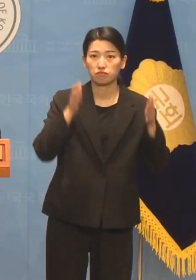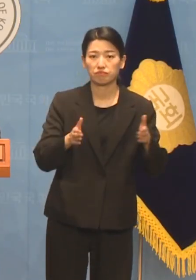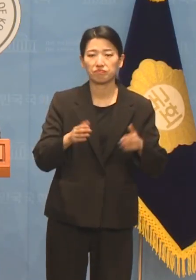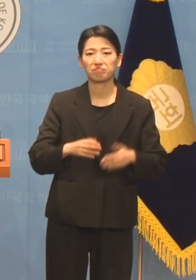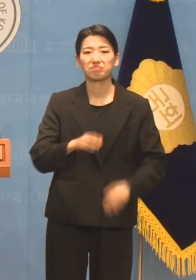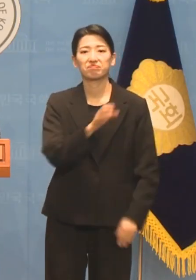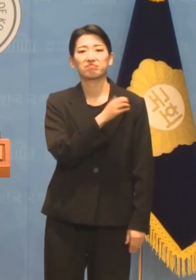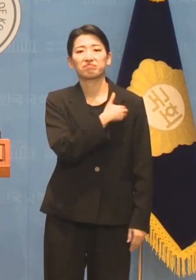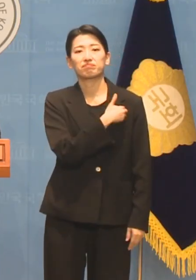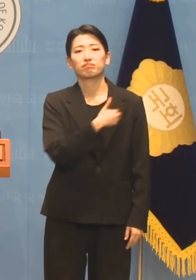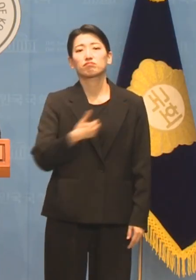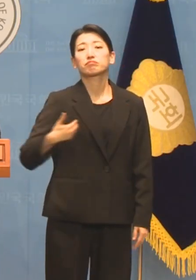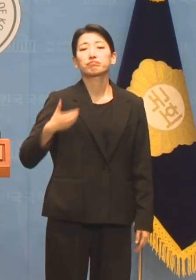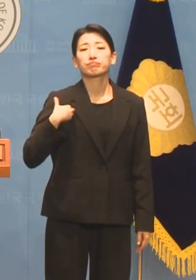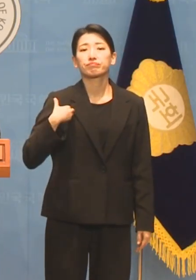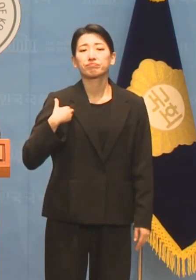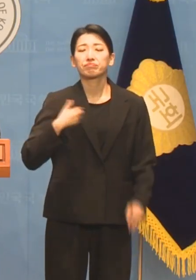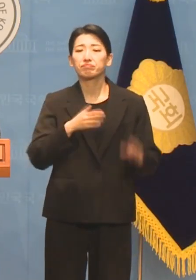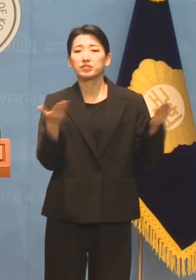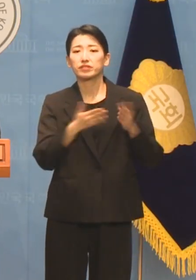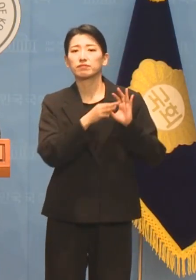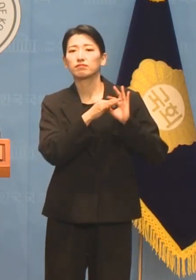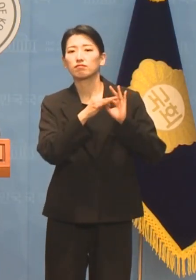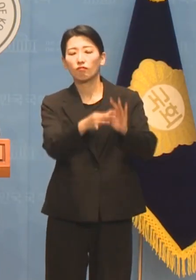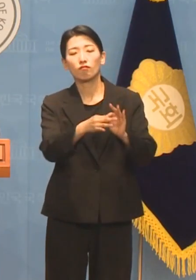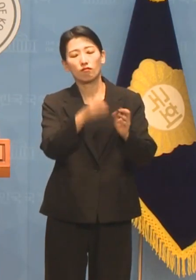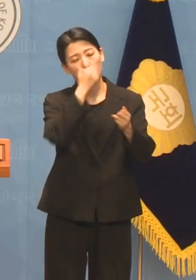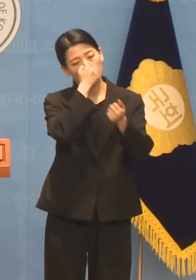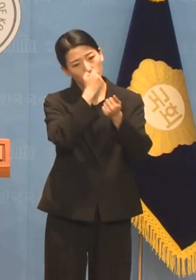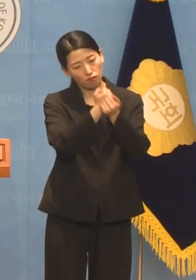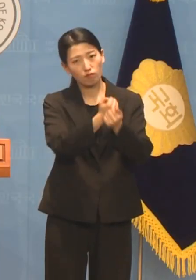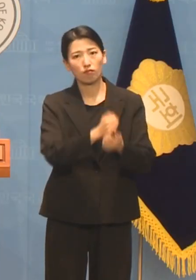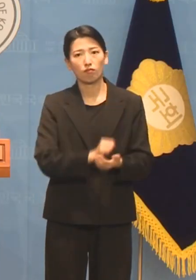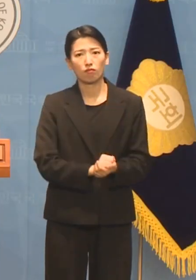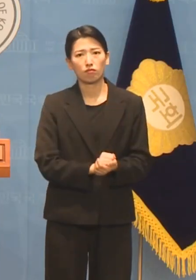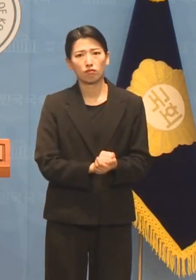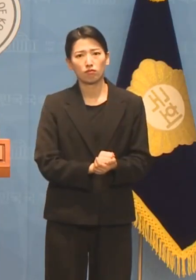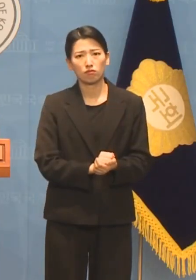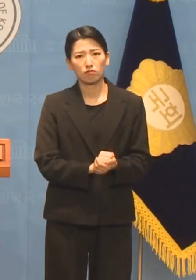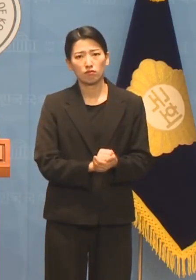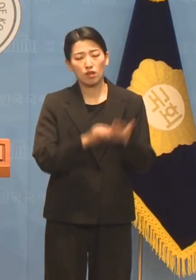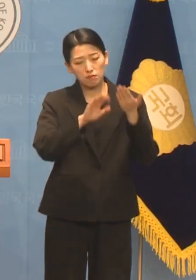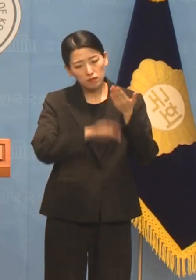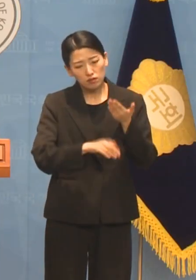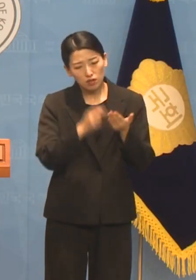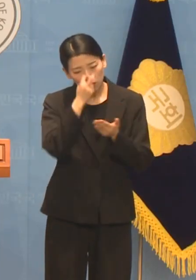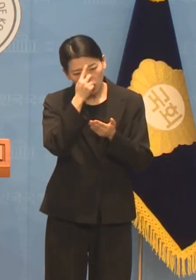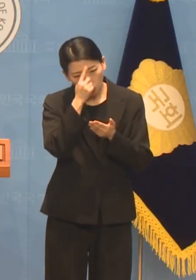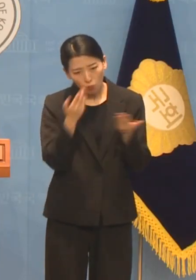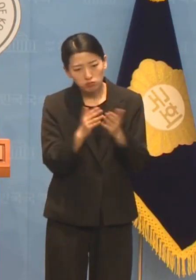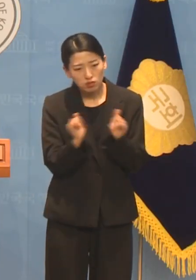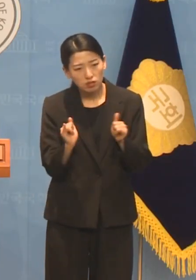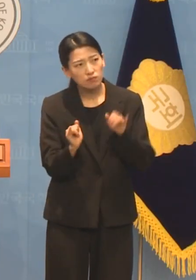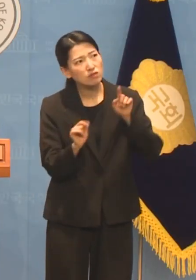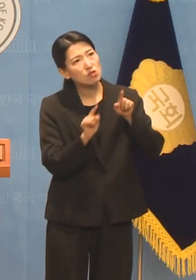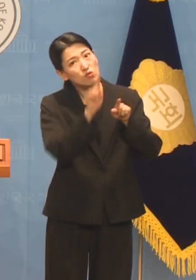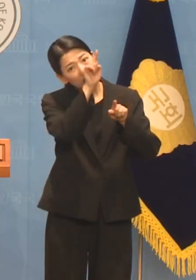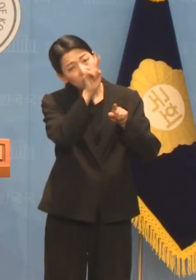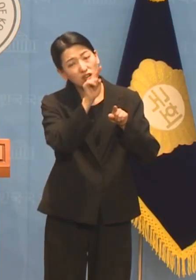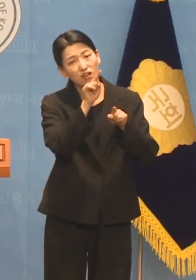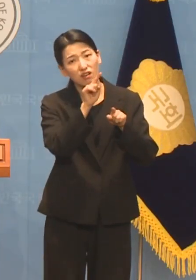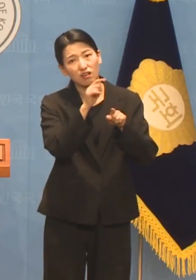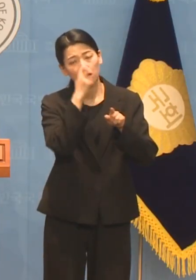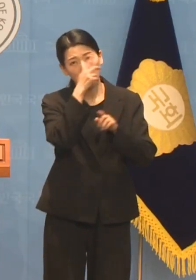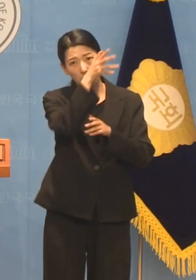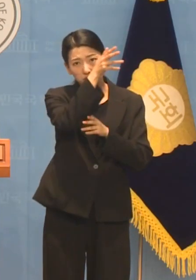무슨 배짱으로 버티고 있는 것입니까? 경호관들이 직접 행동에 나서야 할 정도로 끝까지 그 자리를 꿰차고